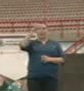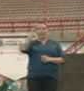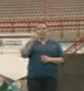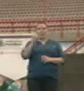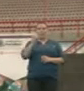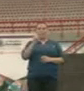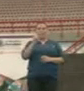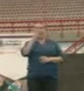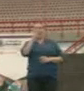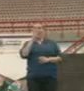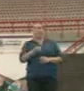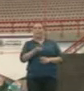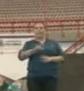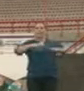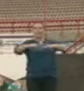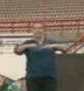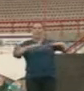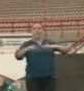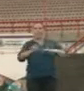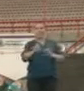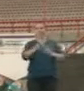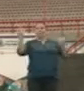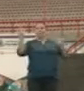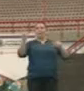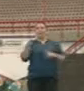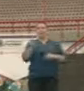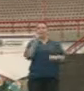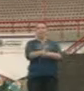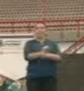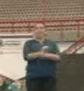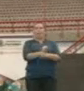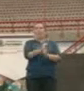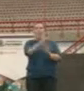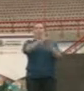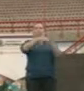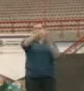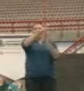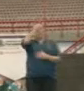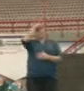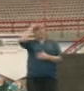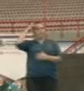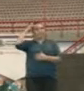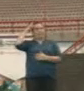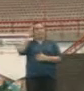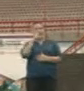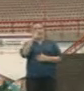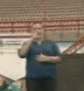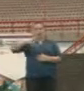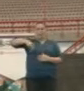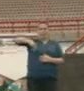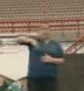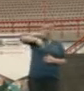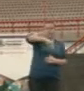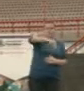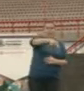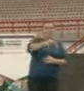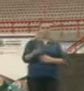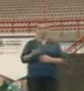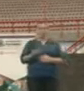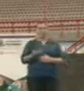quadro mais da Idade Média estático. Eu não pinto uma pessoa parada, eu pinto uma pessoa dando a ideia de que ela está andando, estendendo a